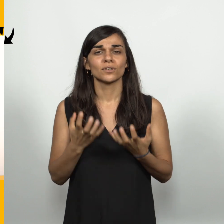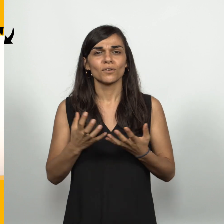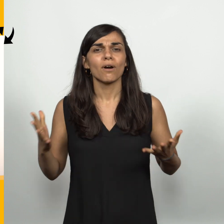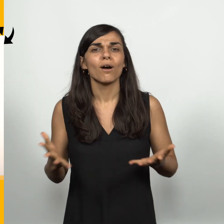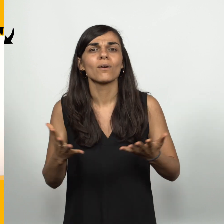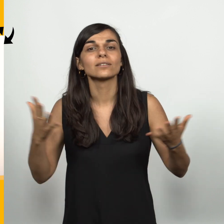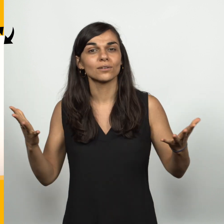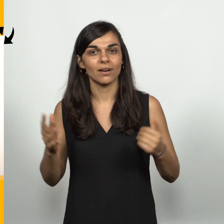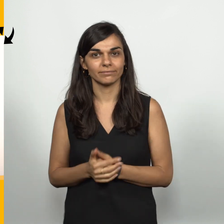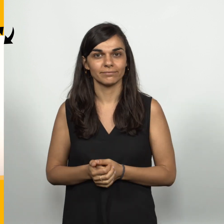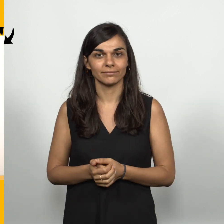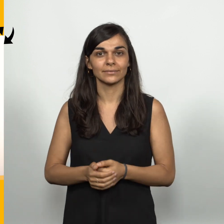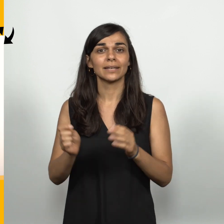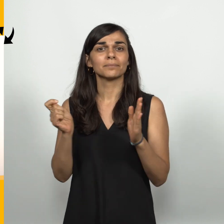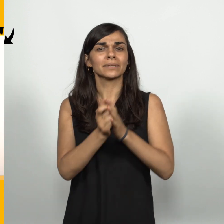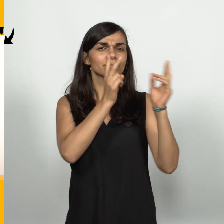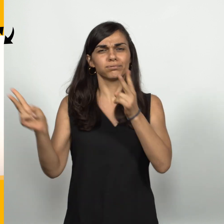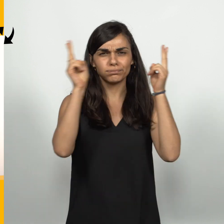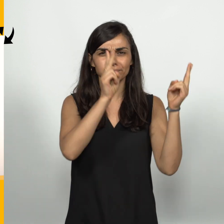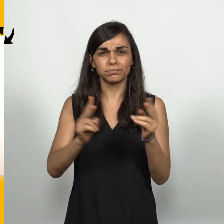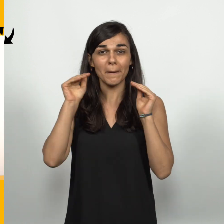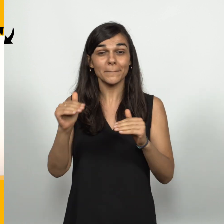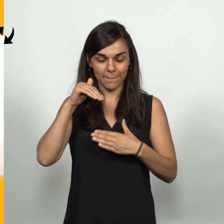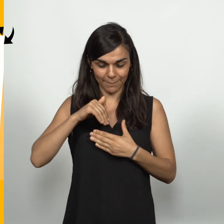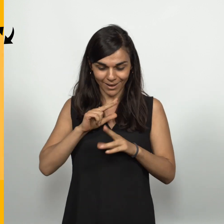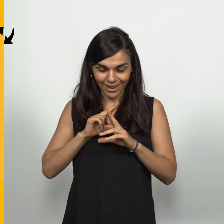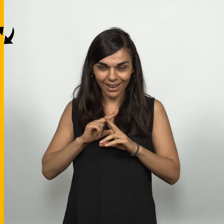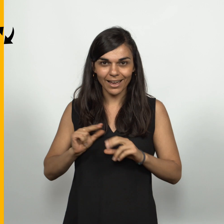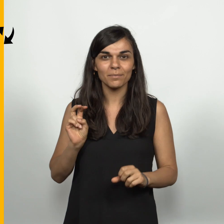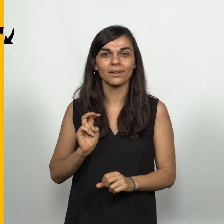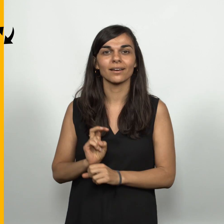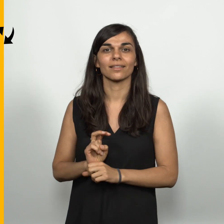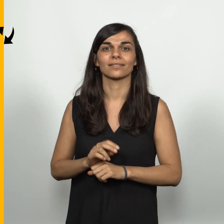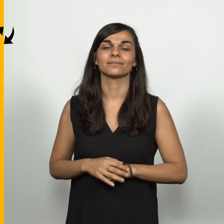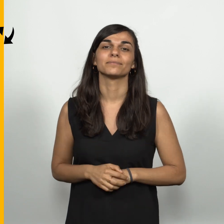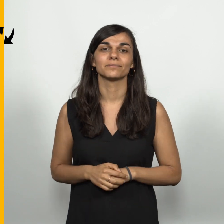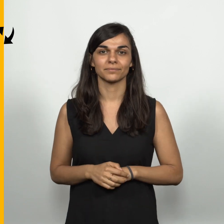Aujourd'hui, je veux vous encourager à garder votre calme au cœur de la tempête.